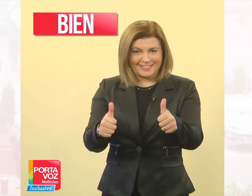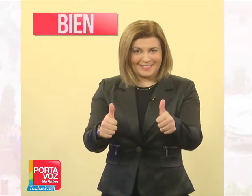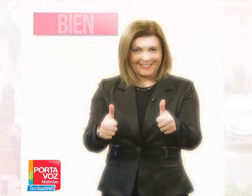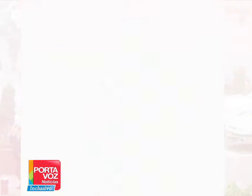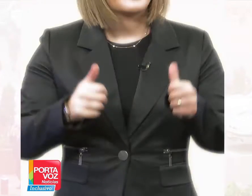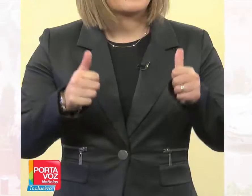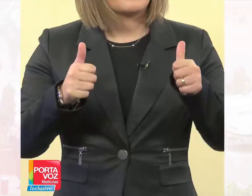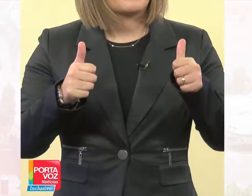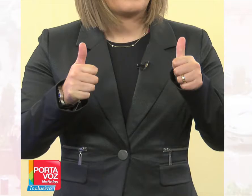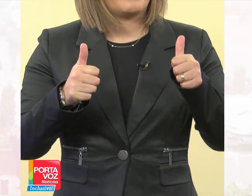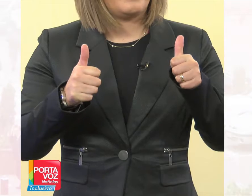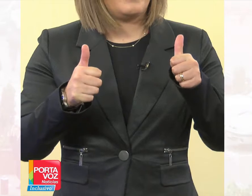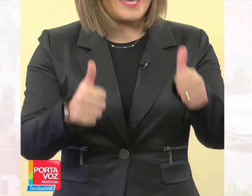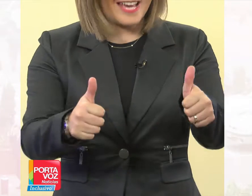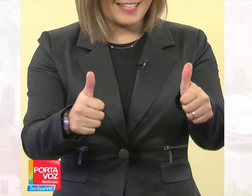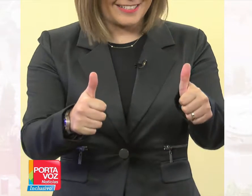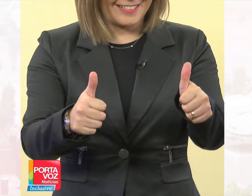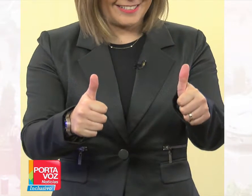Bien.